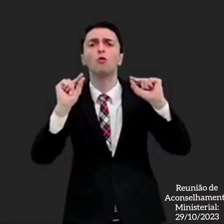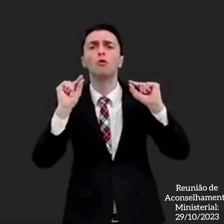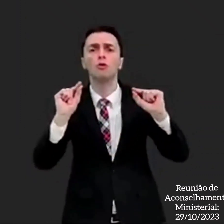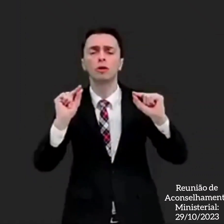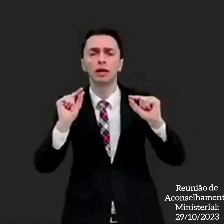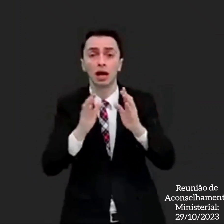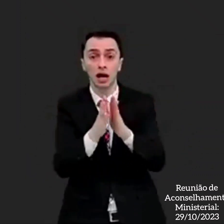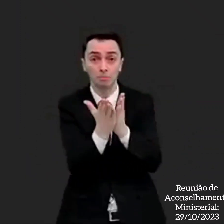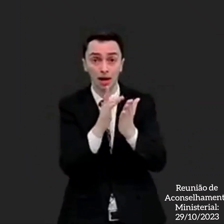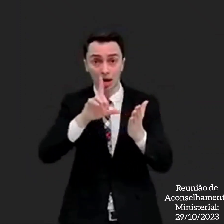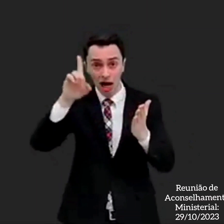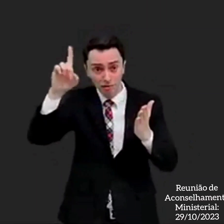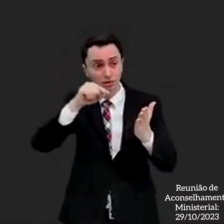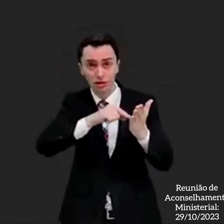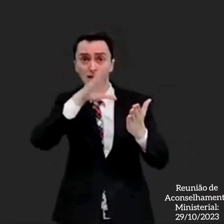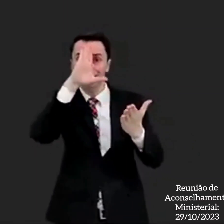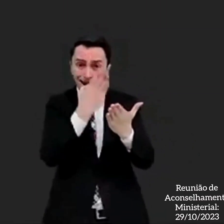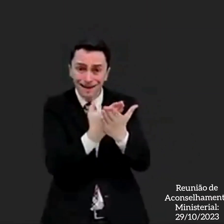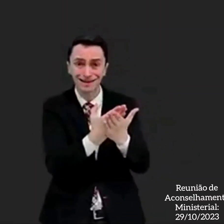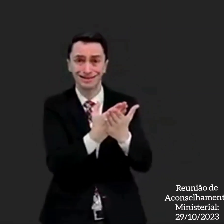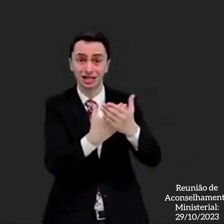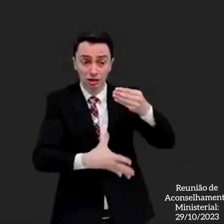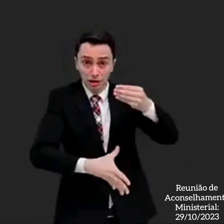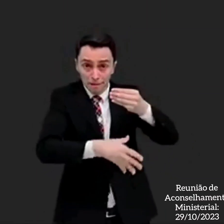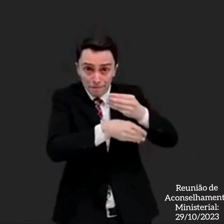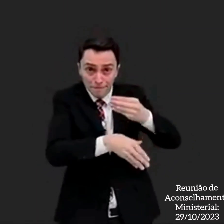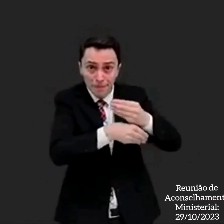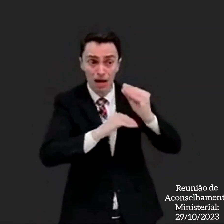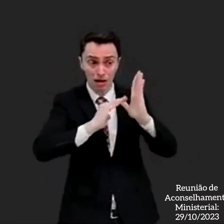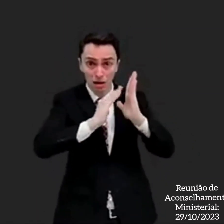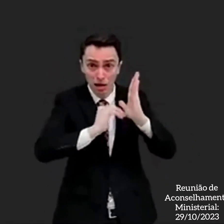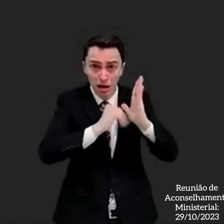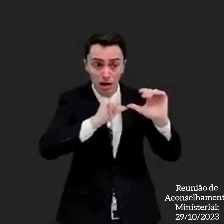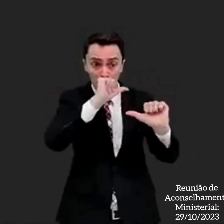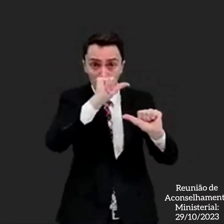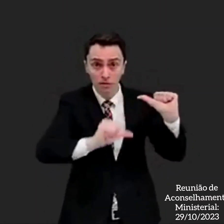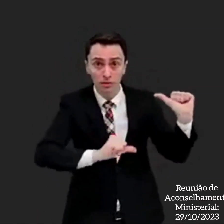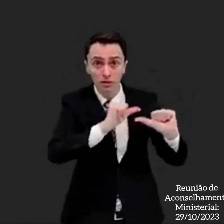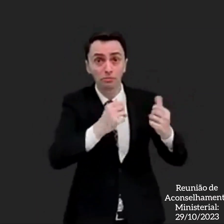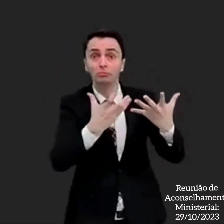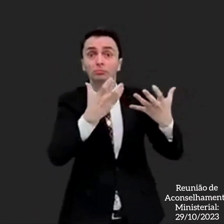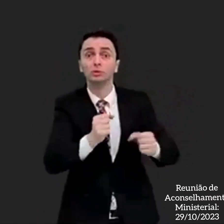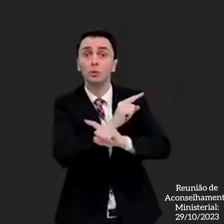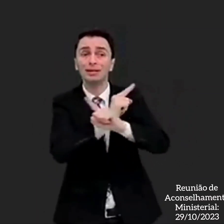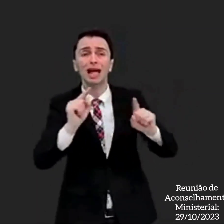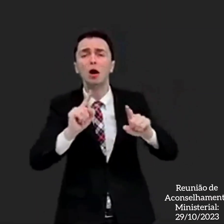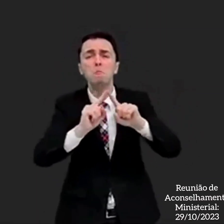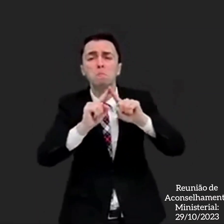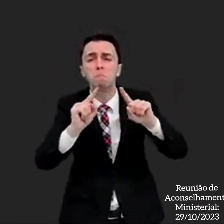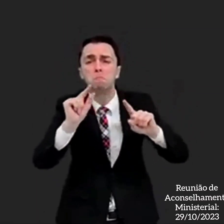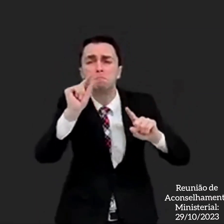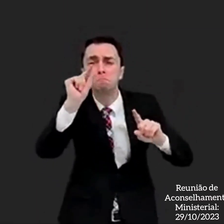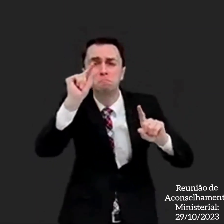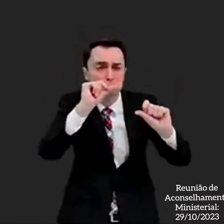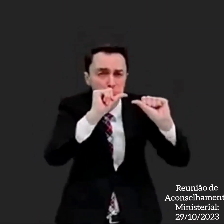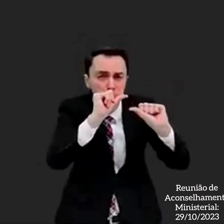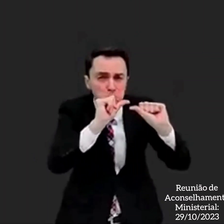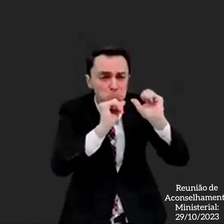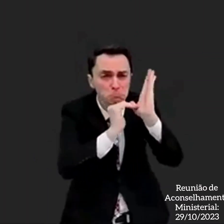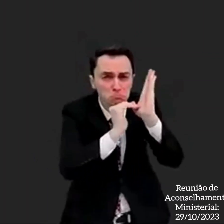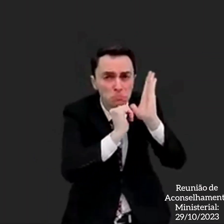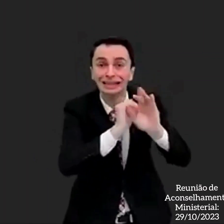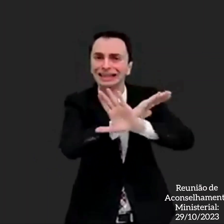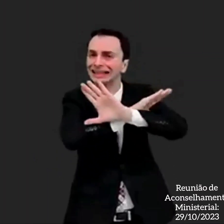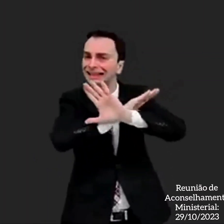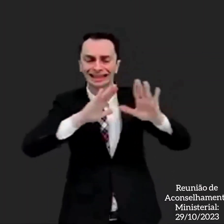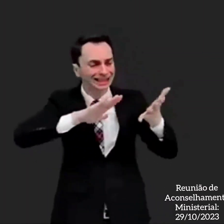admitindo acréscimo, retirada e ou modificação de sequer uma letra da Santa Escritura,